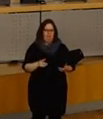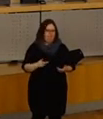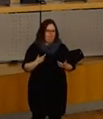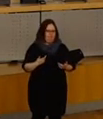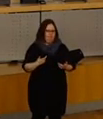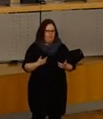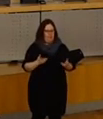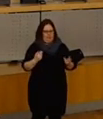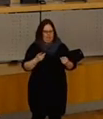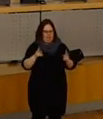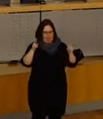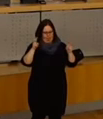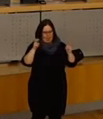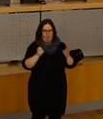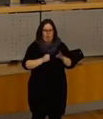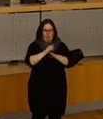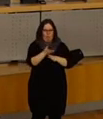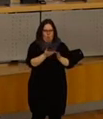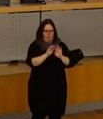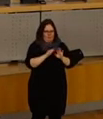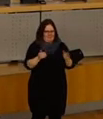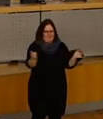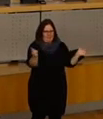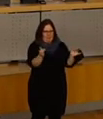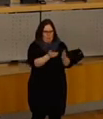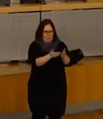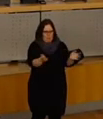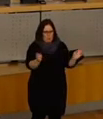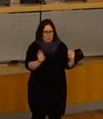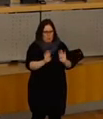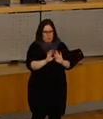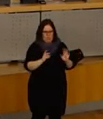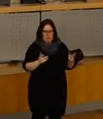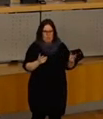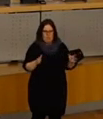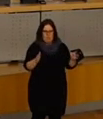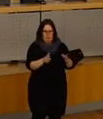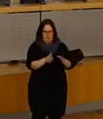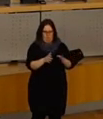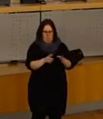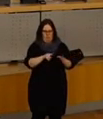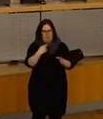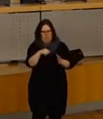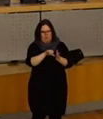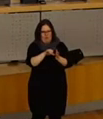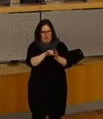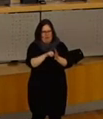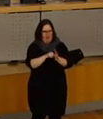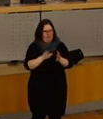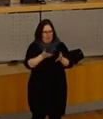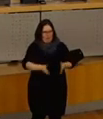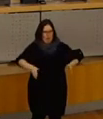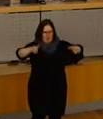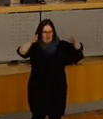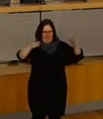sammlungen kleinräumig an den haushalten einführt und dann eben zentrale sammelcontainer